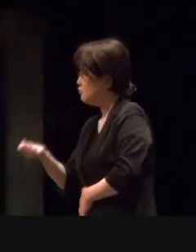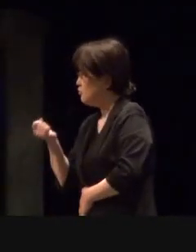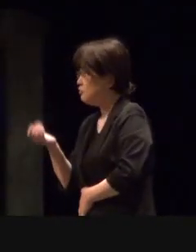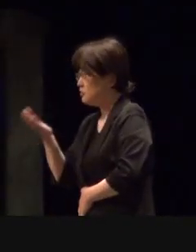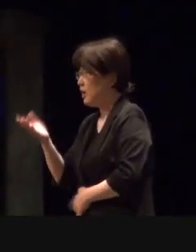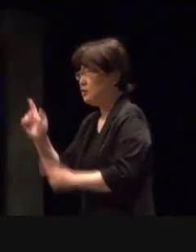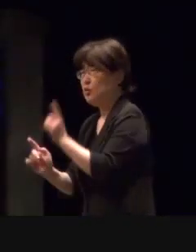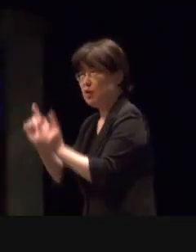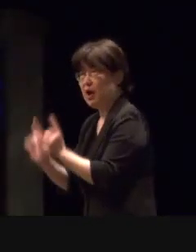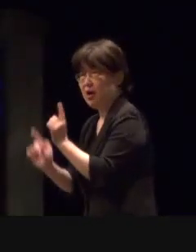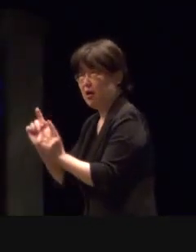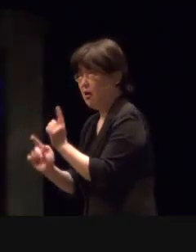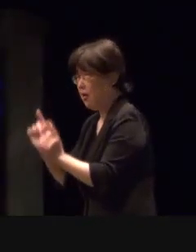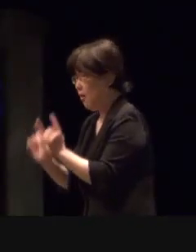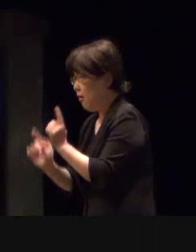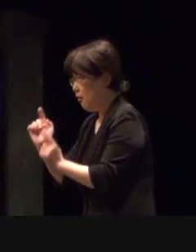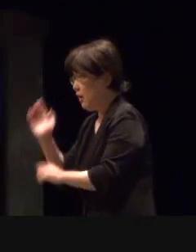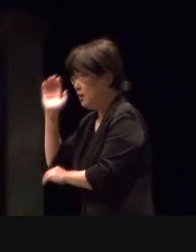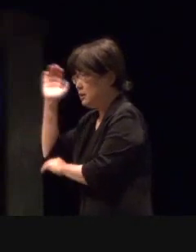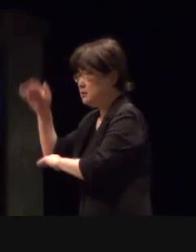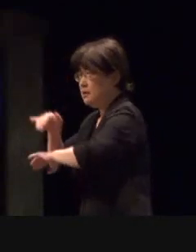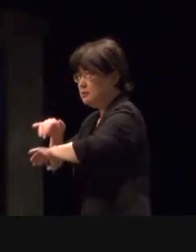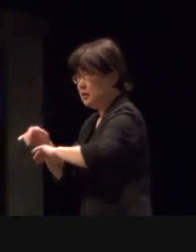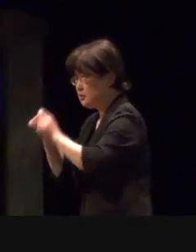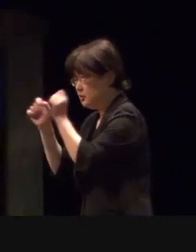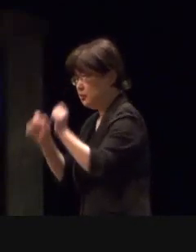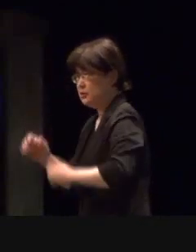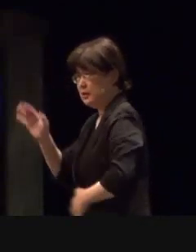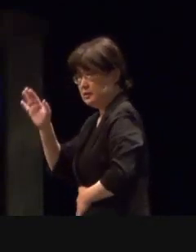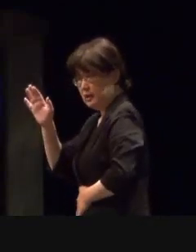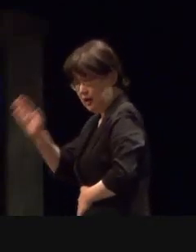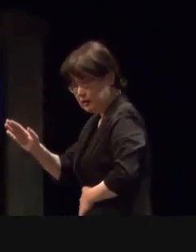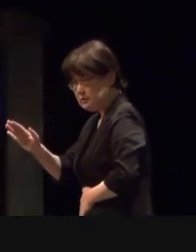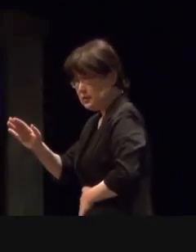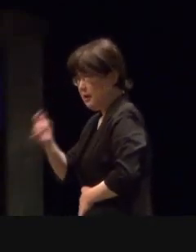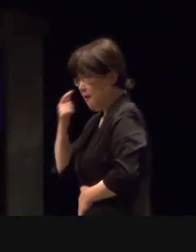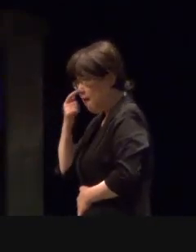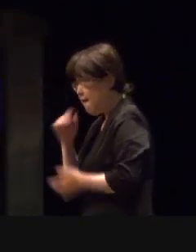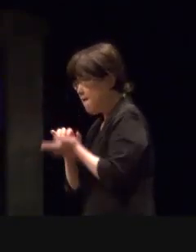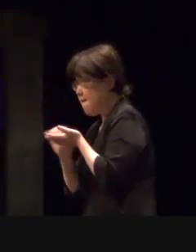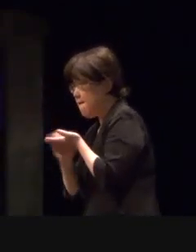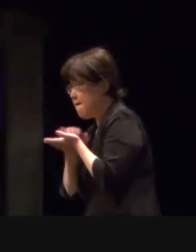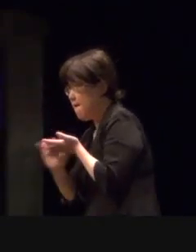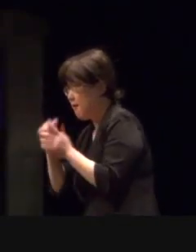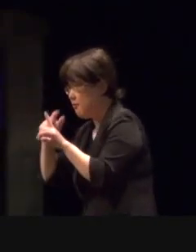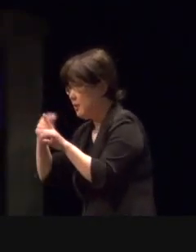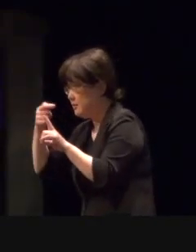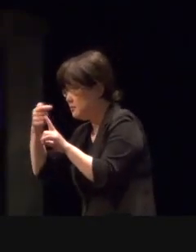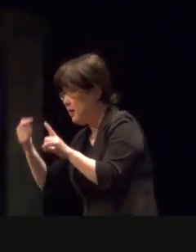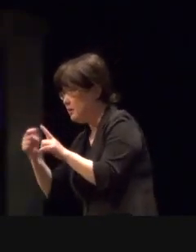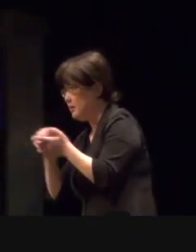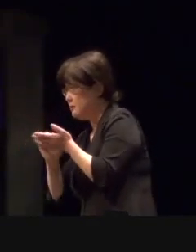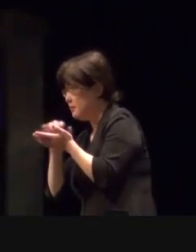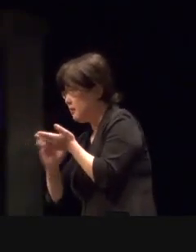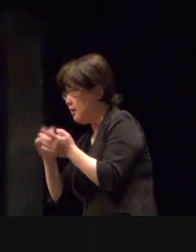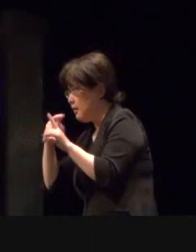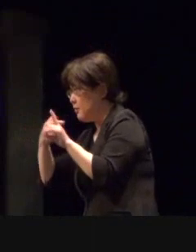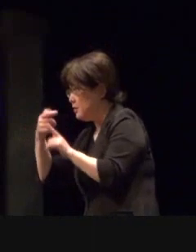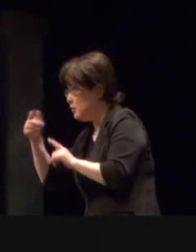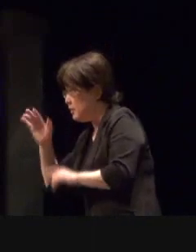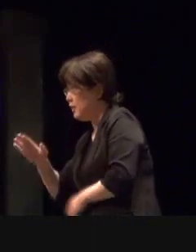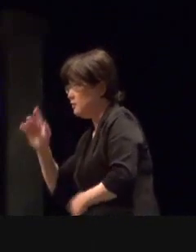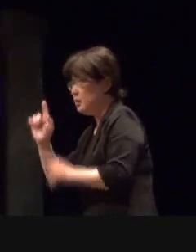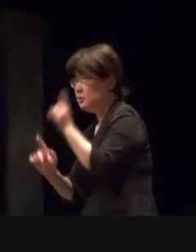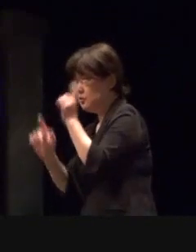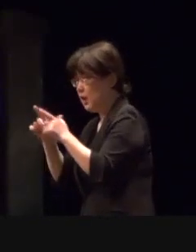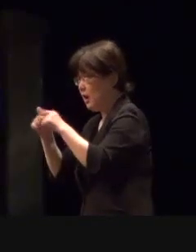ないかということは政策の問題だし利害の確執の計算に基づくものだということを国民にちゃんと知らせようということ